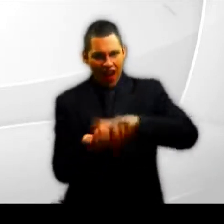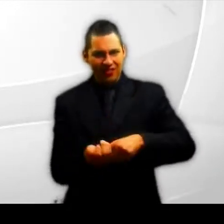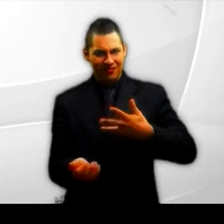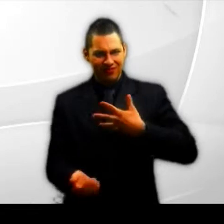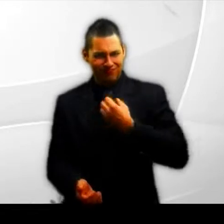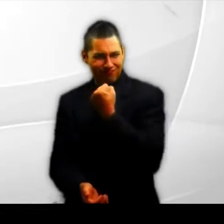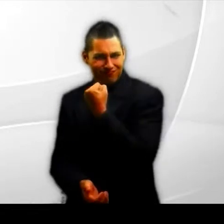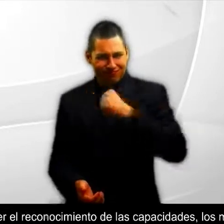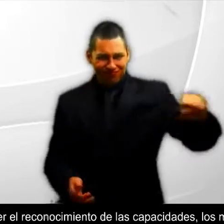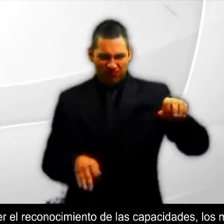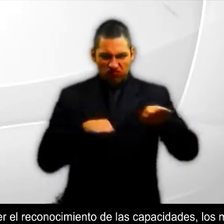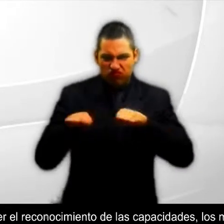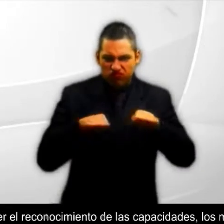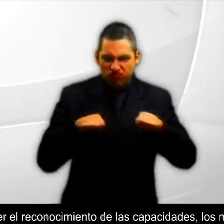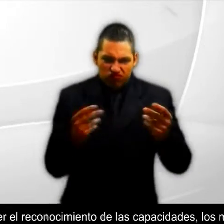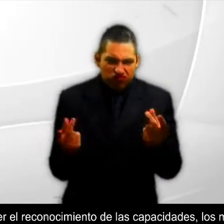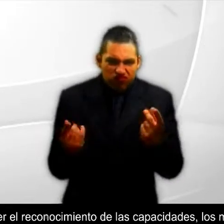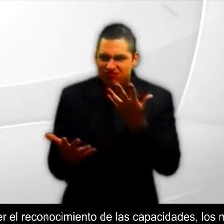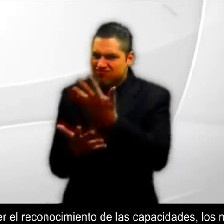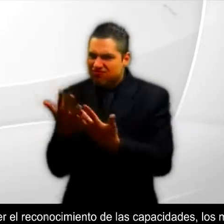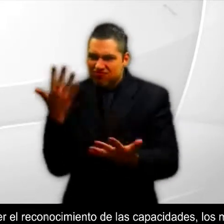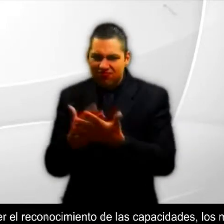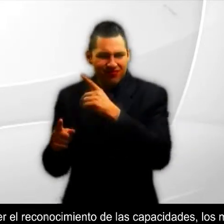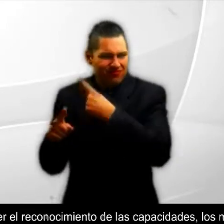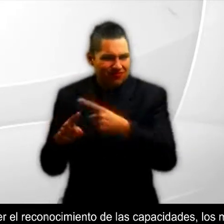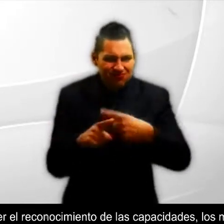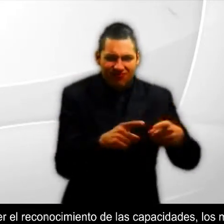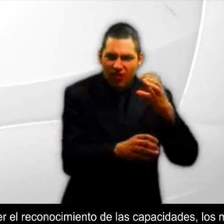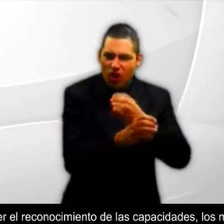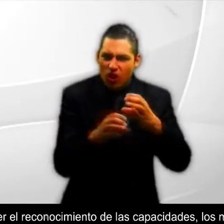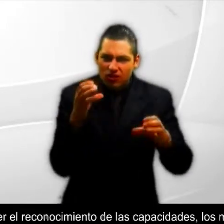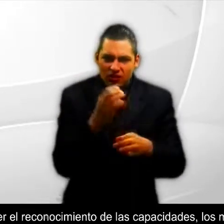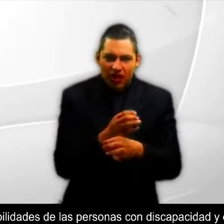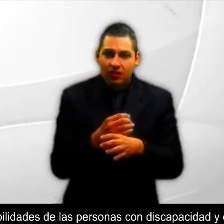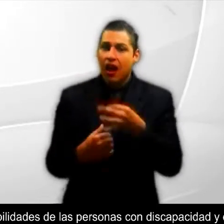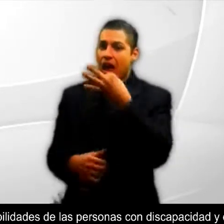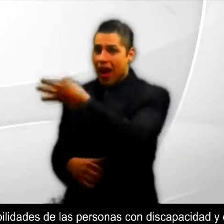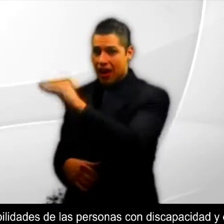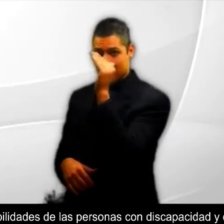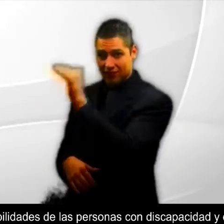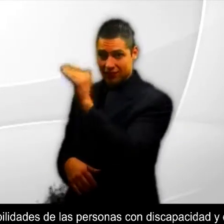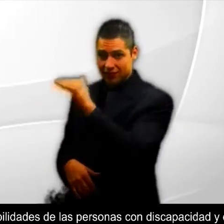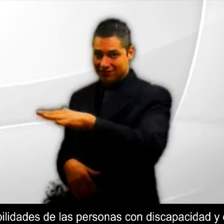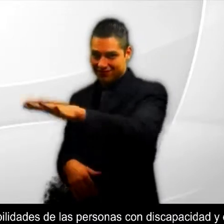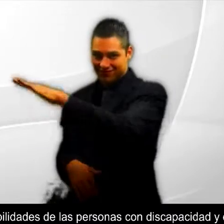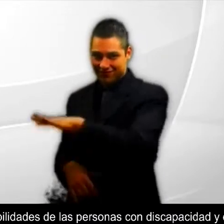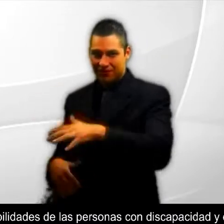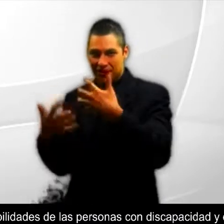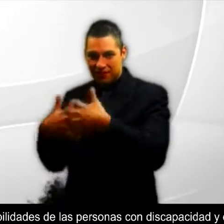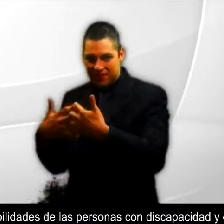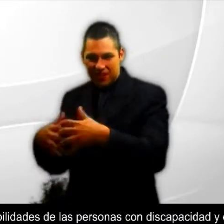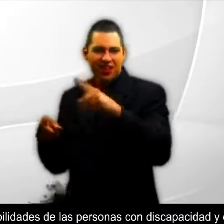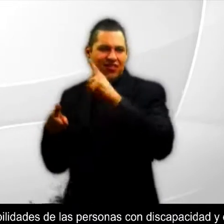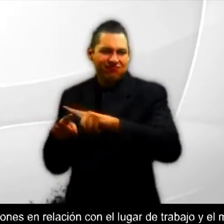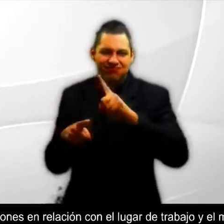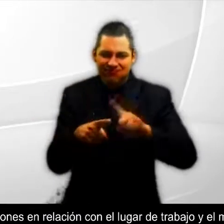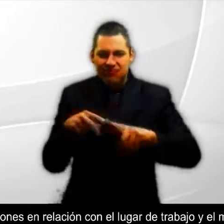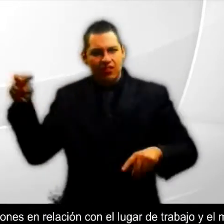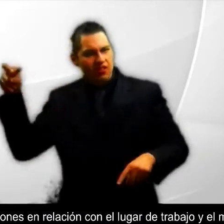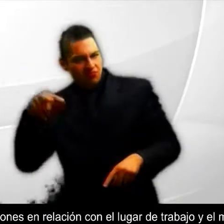3. Promover el reconocimiento de las capacidades, los méritos y las habilidades de las personas con discapacidad y de sus aportaciones